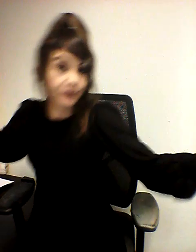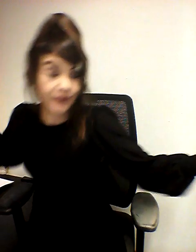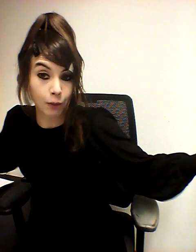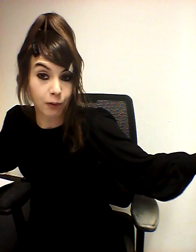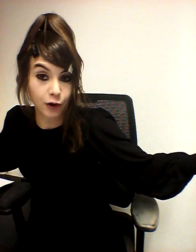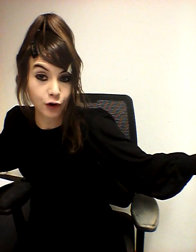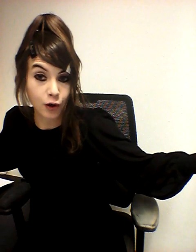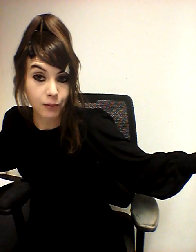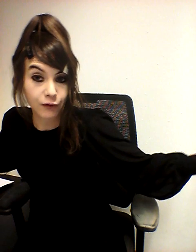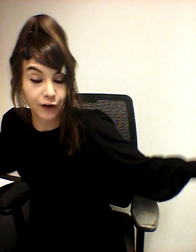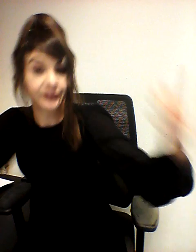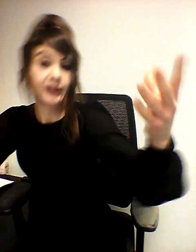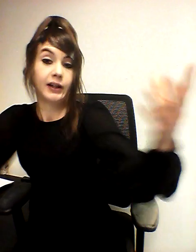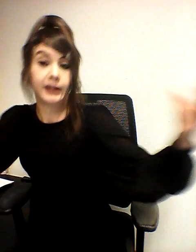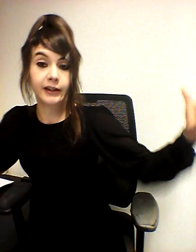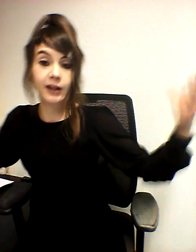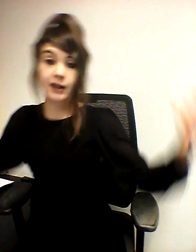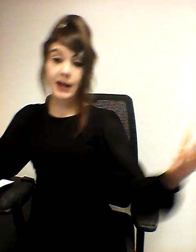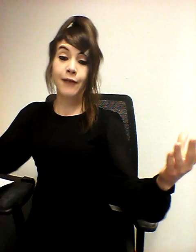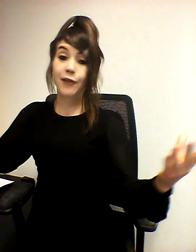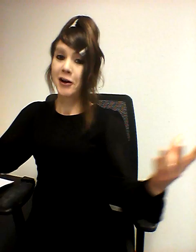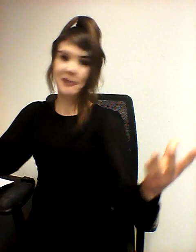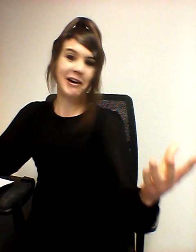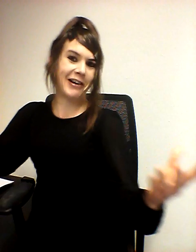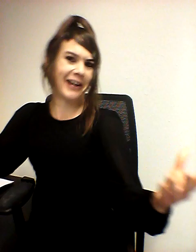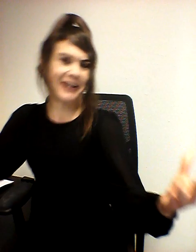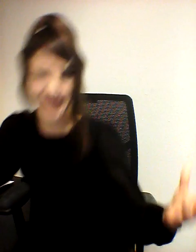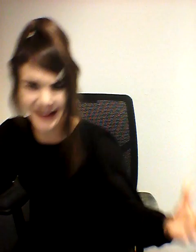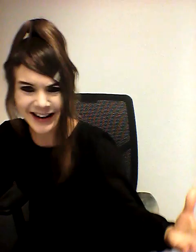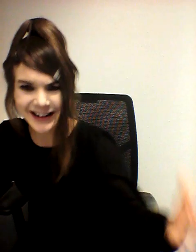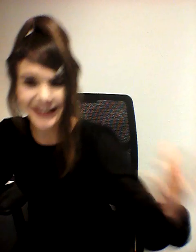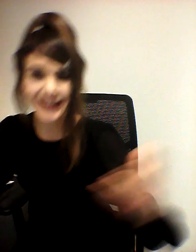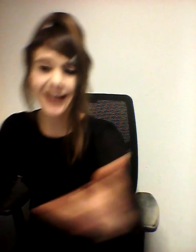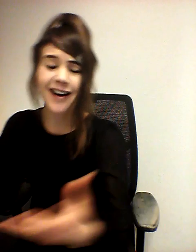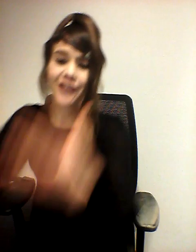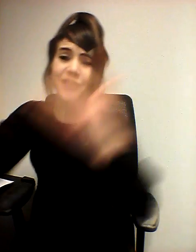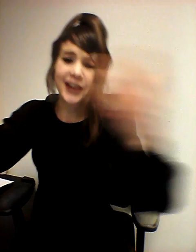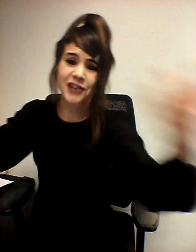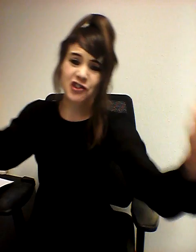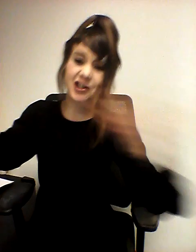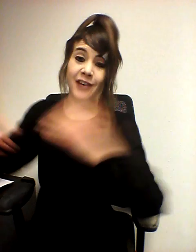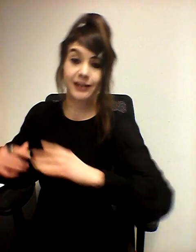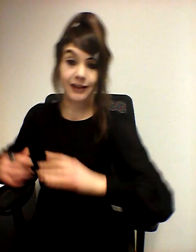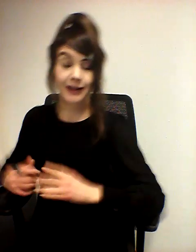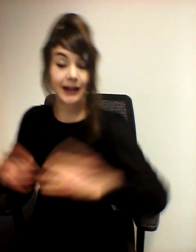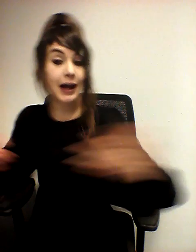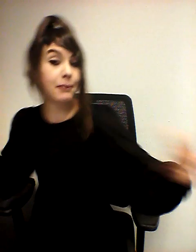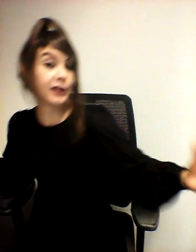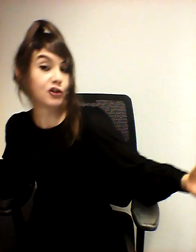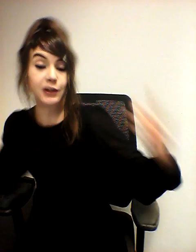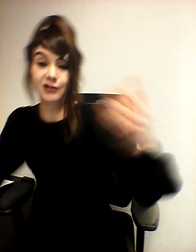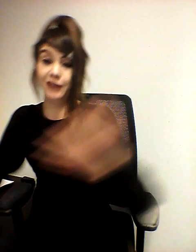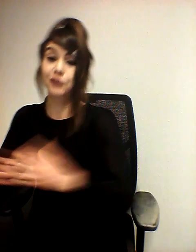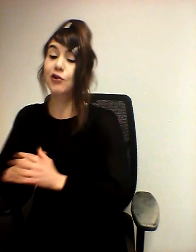niet opgenomen worden in je lijf, kan geen enkele andere cel in je lichaam, in je spiercellen dus ook